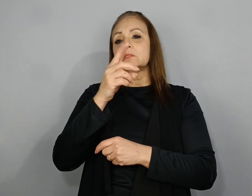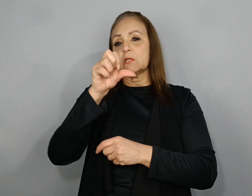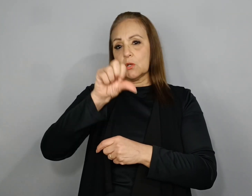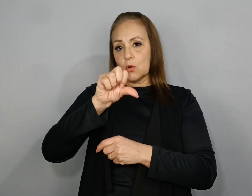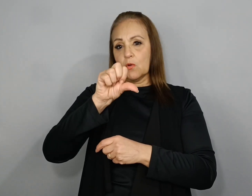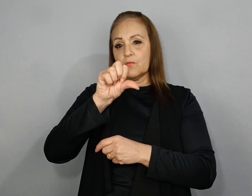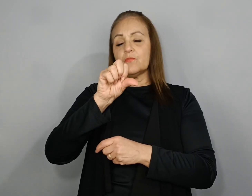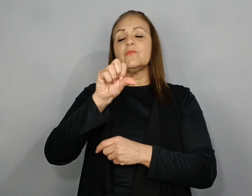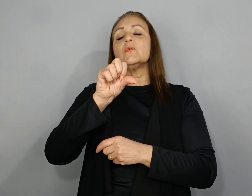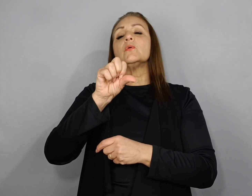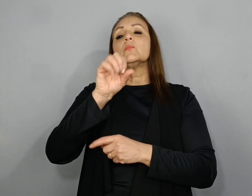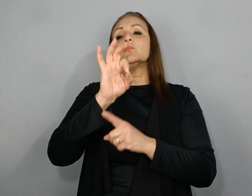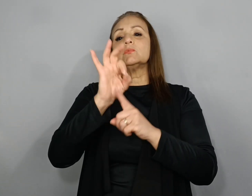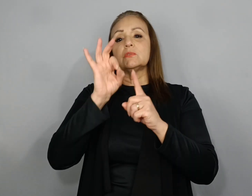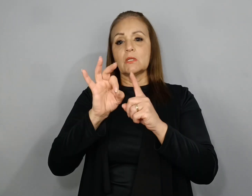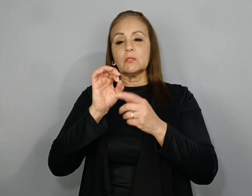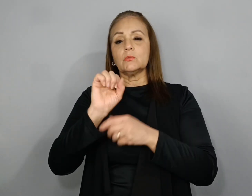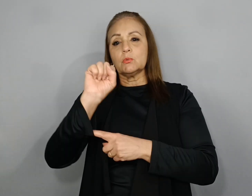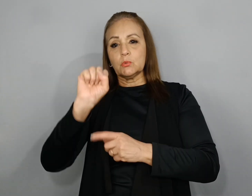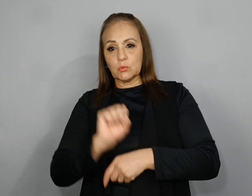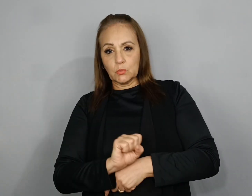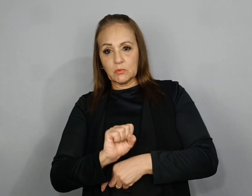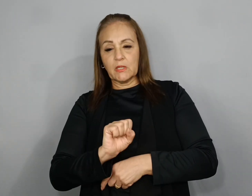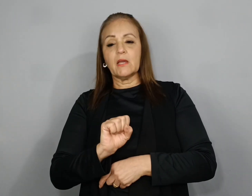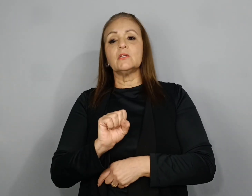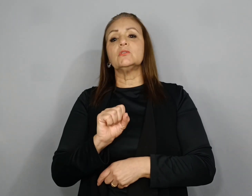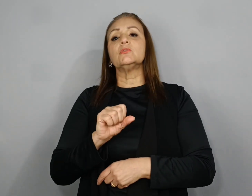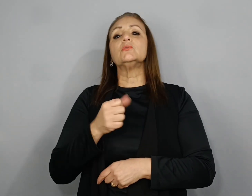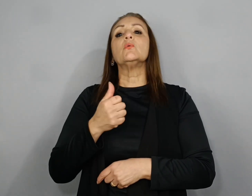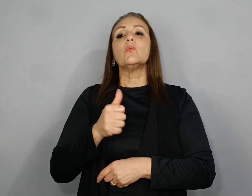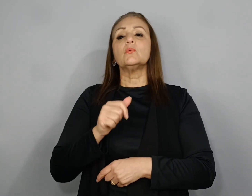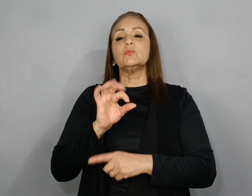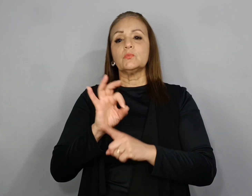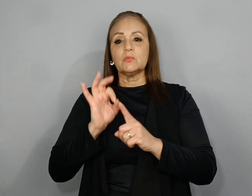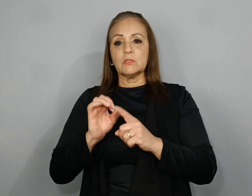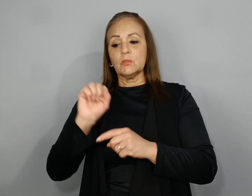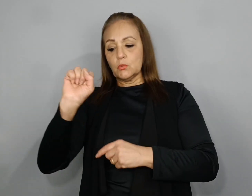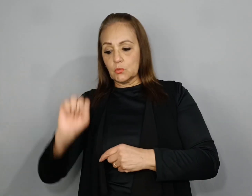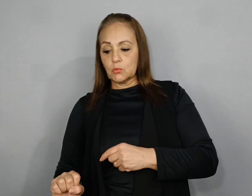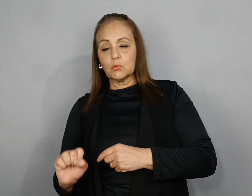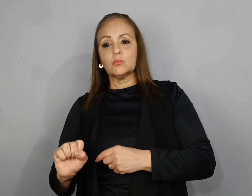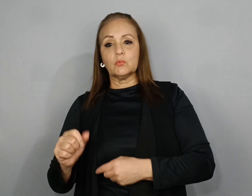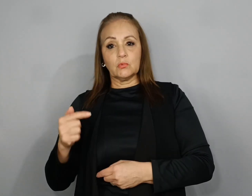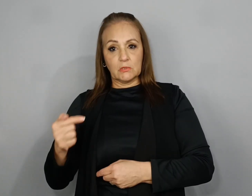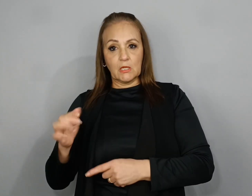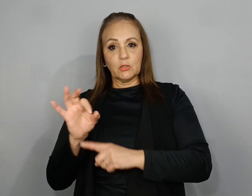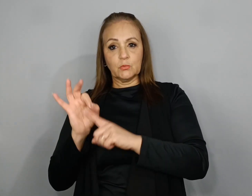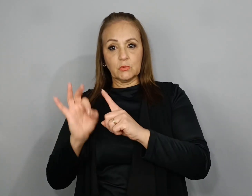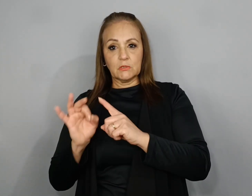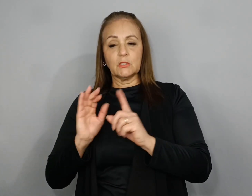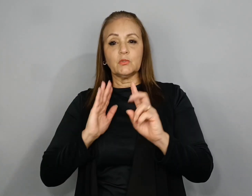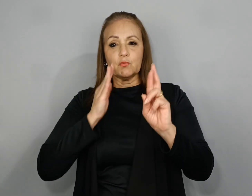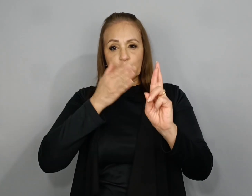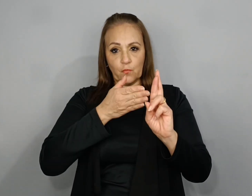Sudeste, 11%, Sul, 7%. Fonte: link.